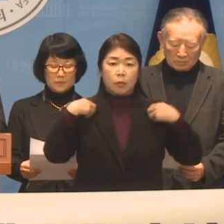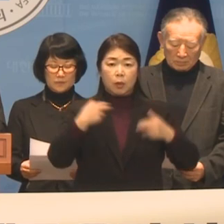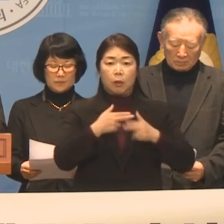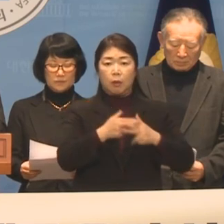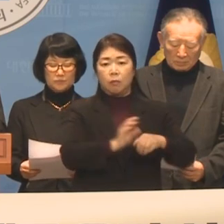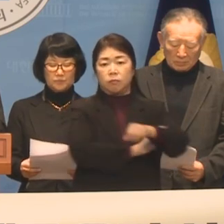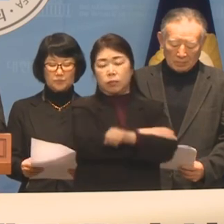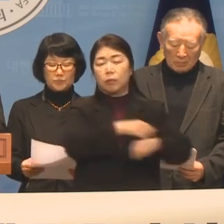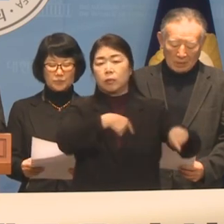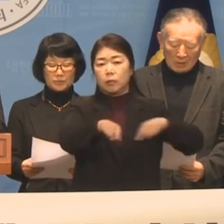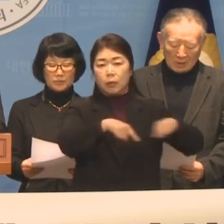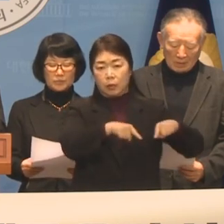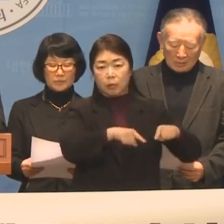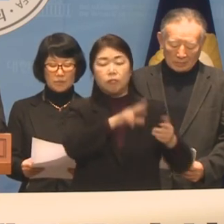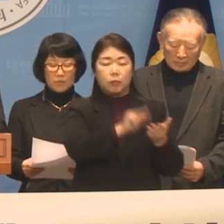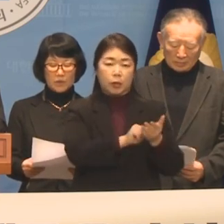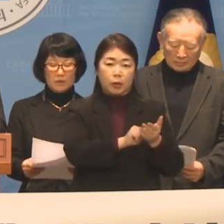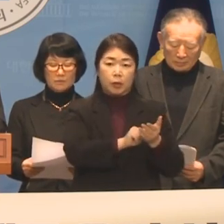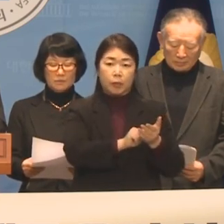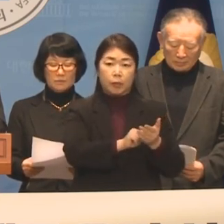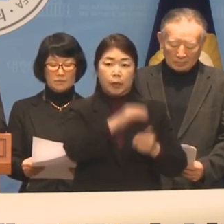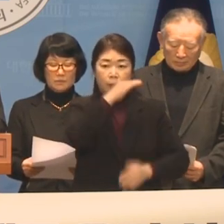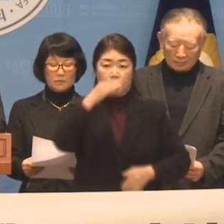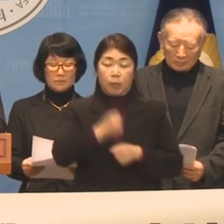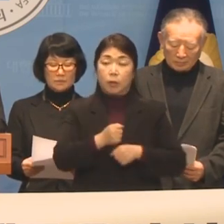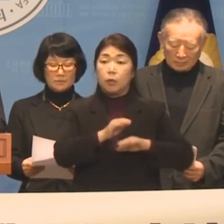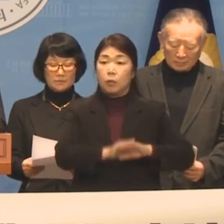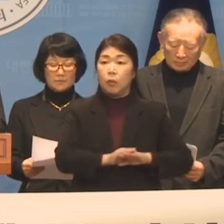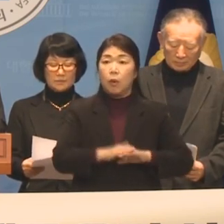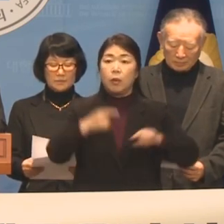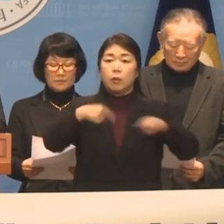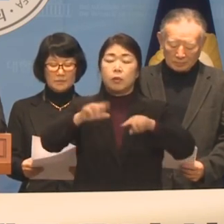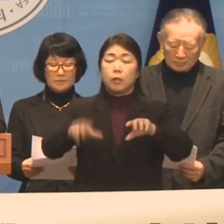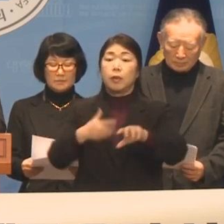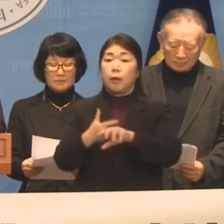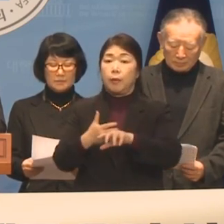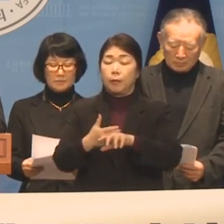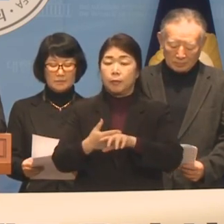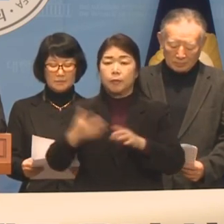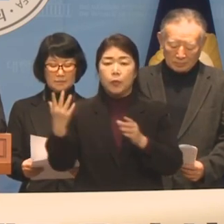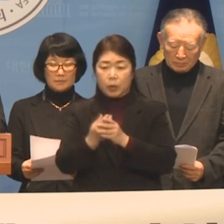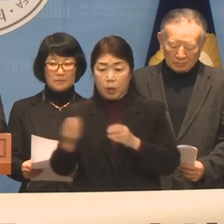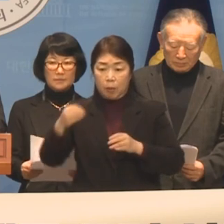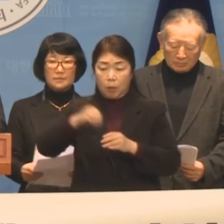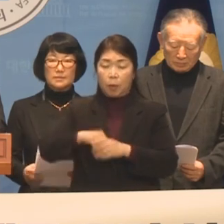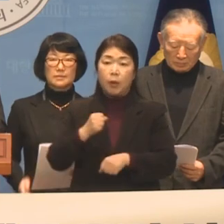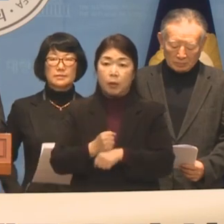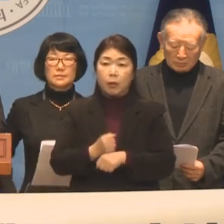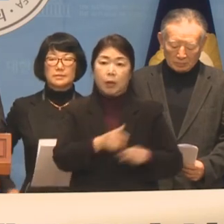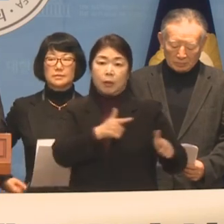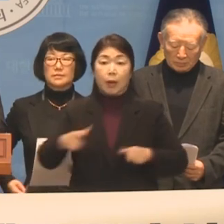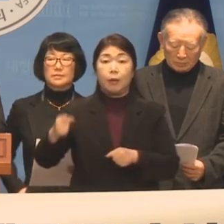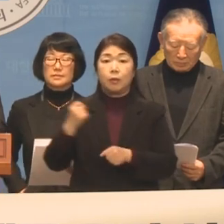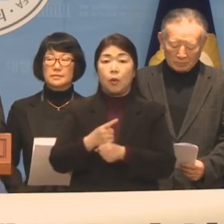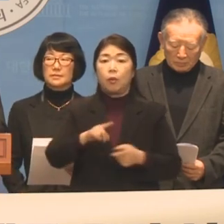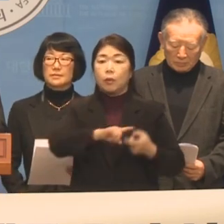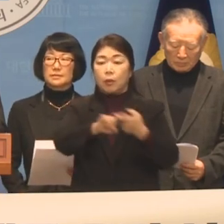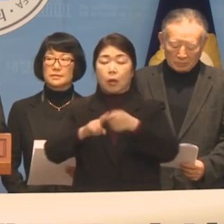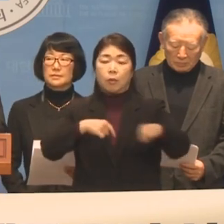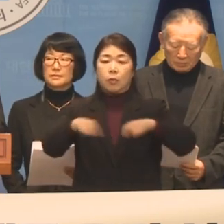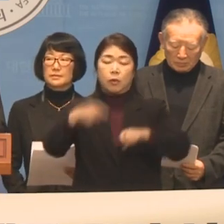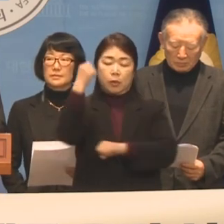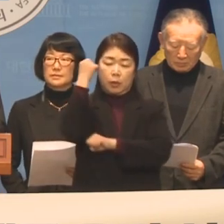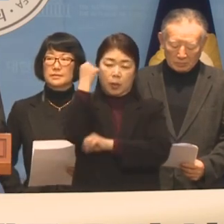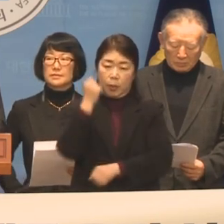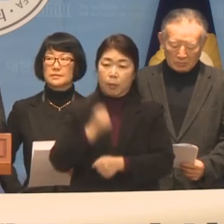국정 운영과 태행을 바로잡고 정치개혁과 민의를 온전히 반영하는 다양성의 정치, 연합정치를